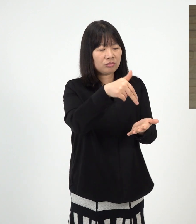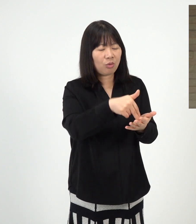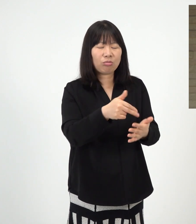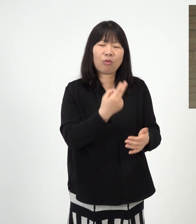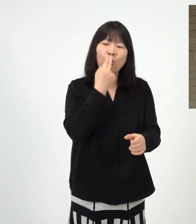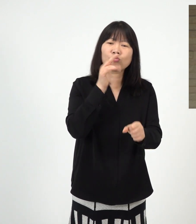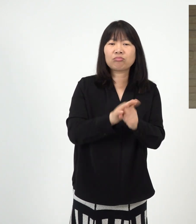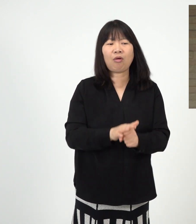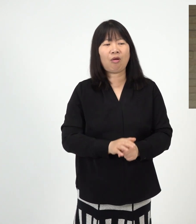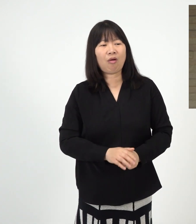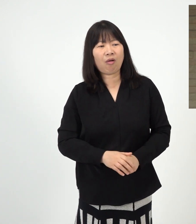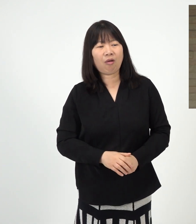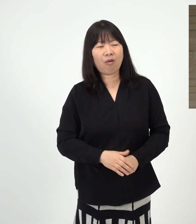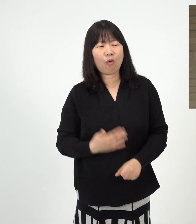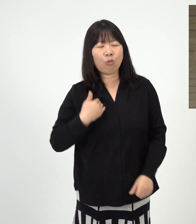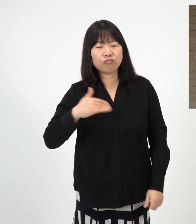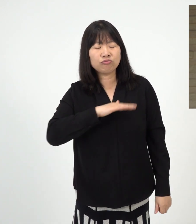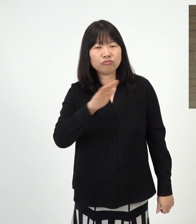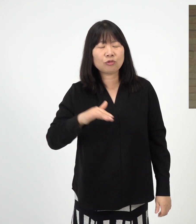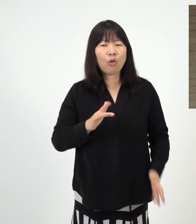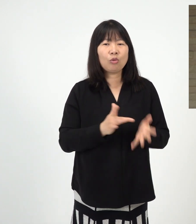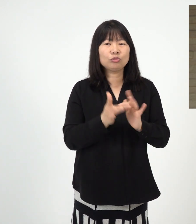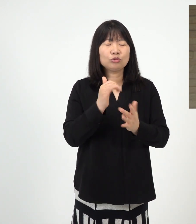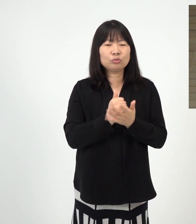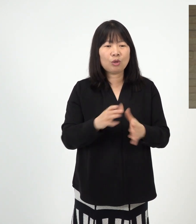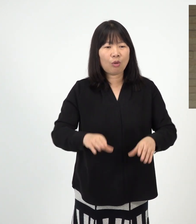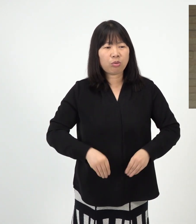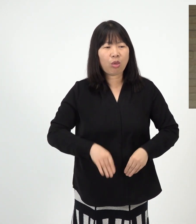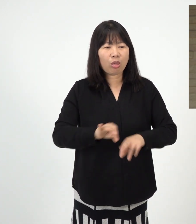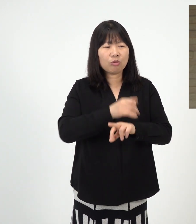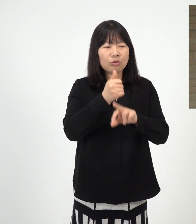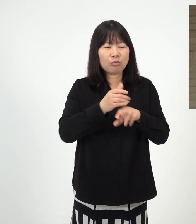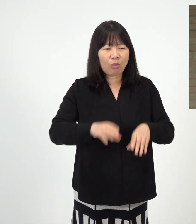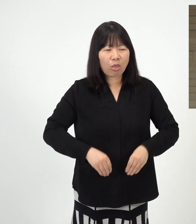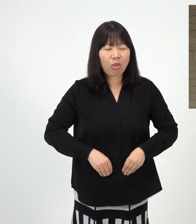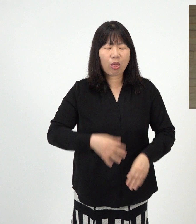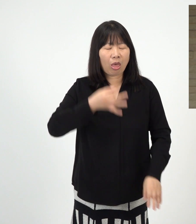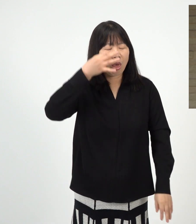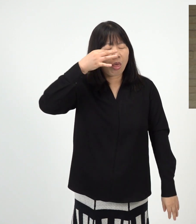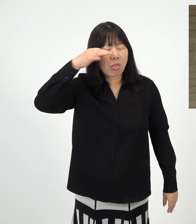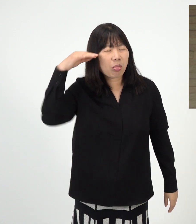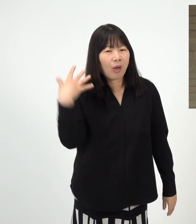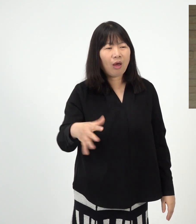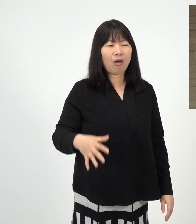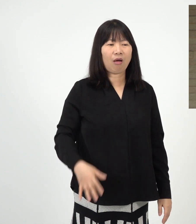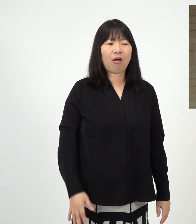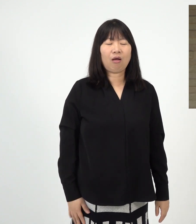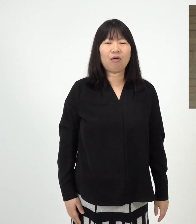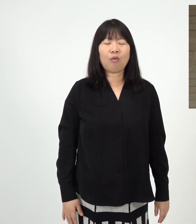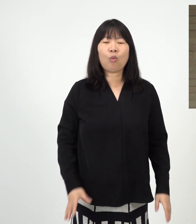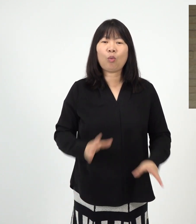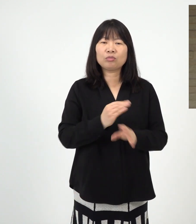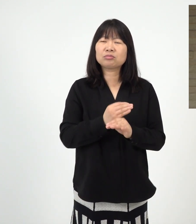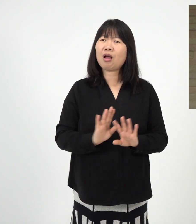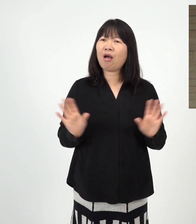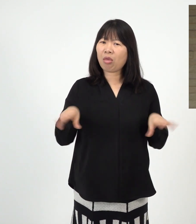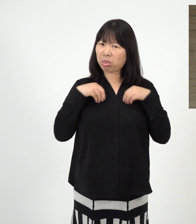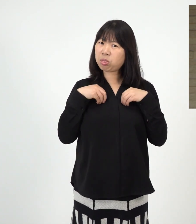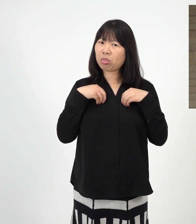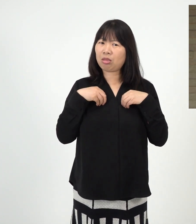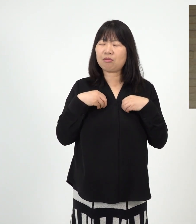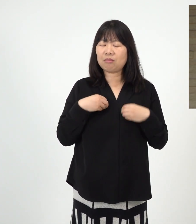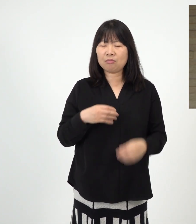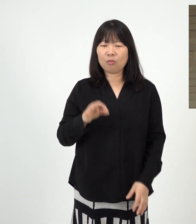없잖아요. 우리가 주님을 본 적도 없고 임금을 본 적도 없는데 언제 우리가 안 했다고 그럽니까? 뭐 봤어야